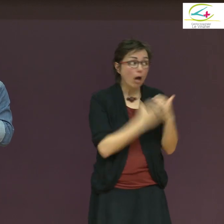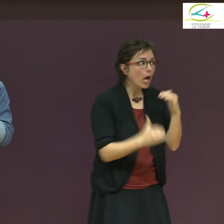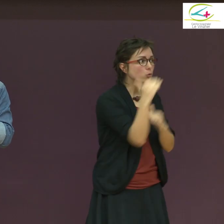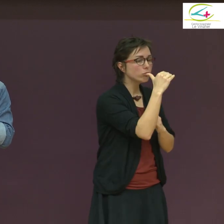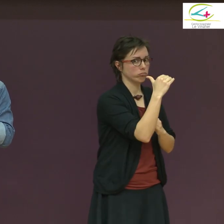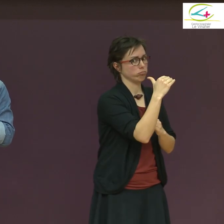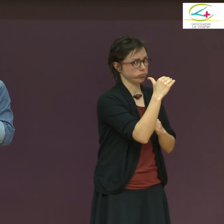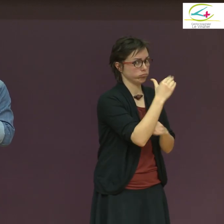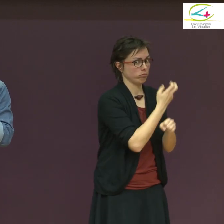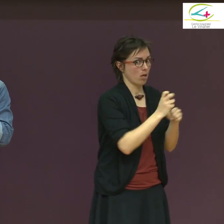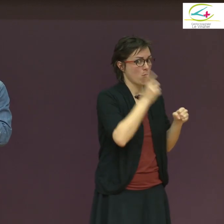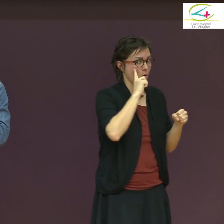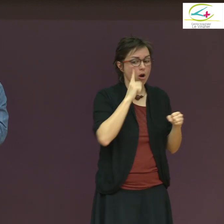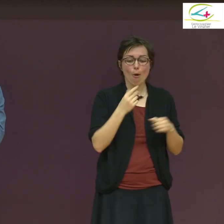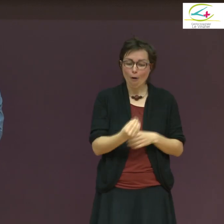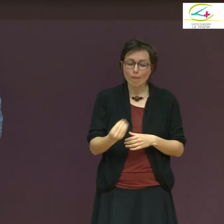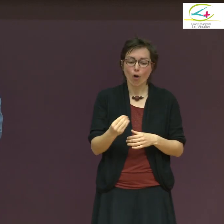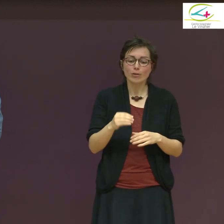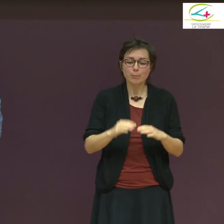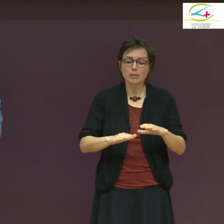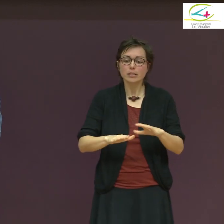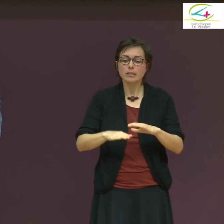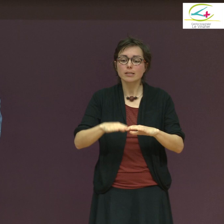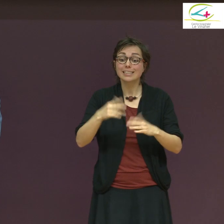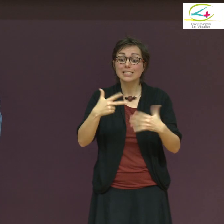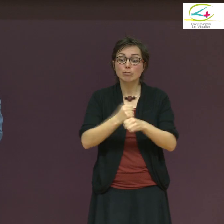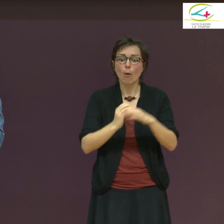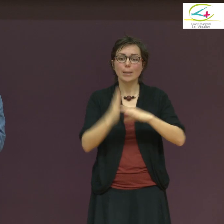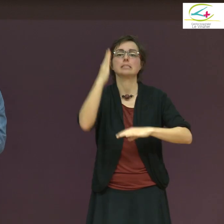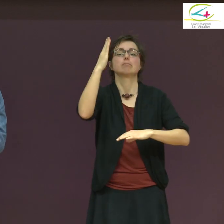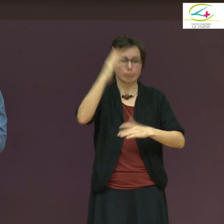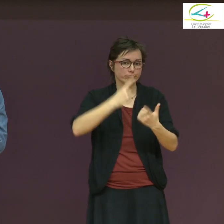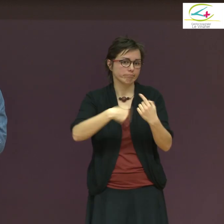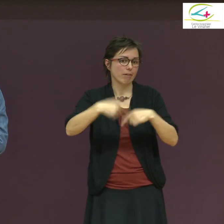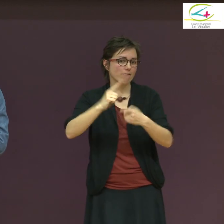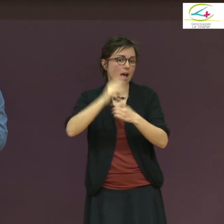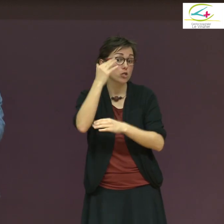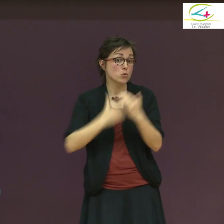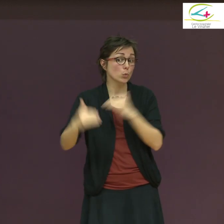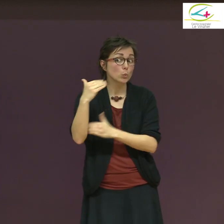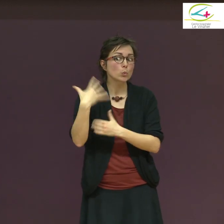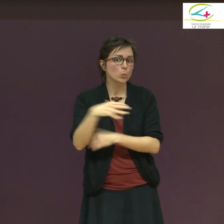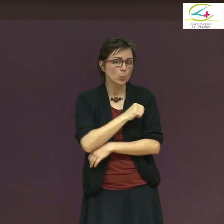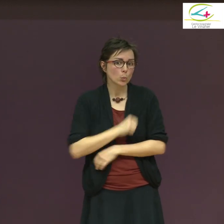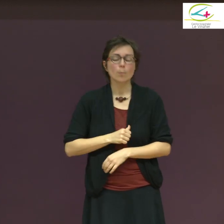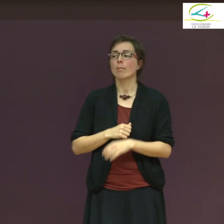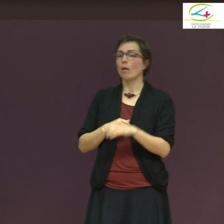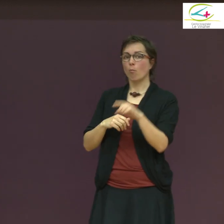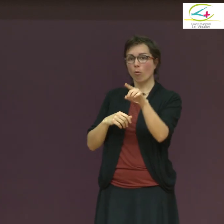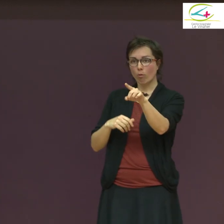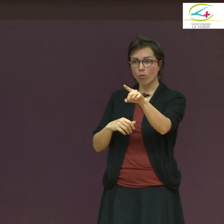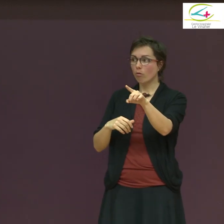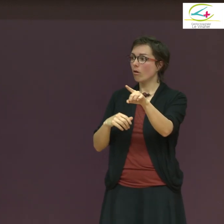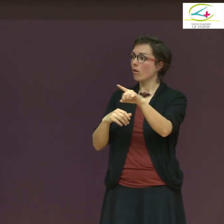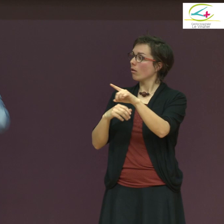enfants, ils deviennent, ils vieillissent. Pour rebondir aussi sur votre intervention, il y a aussi des bonnes choses, je vais faire plutôt l'aspect positif